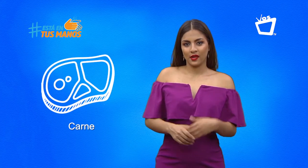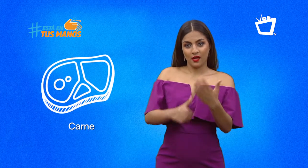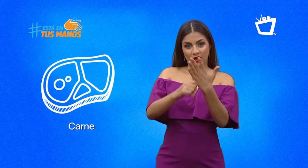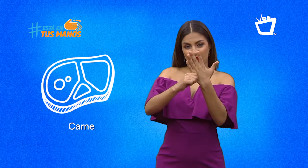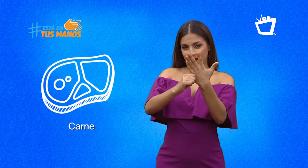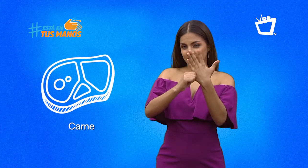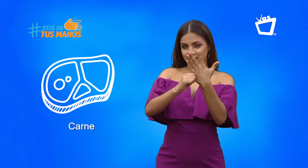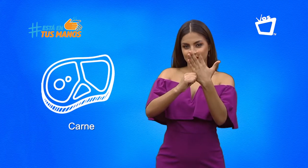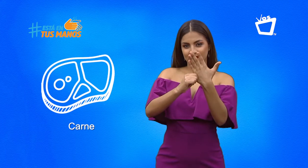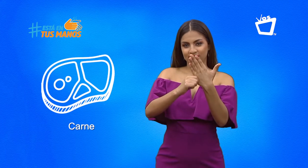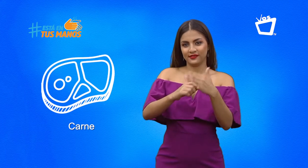tarde